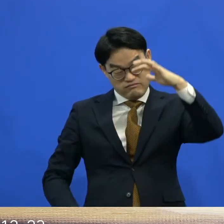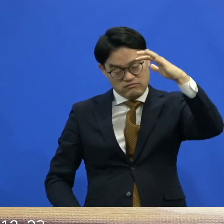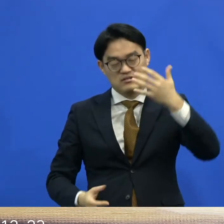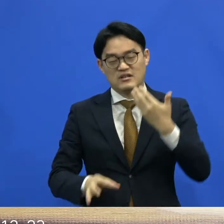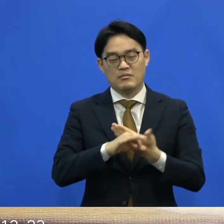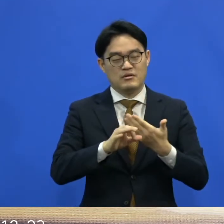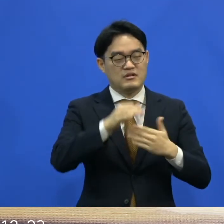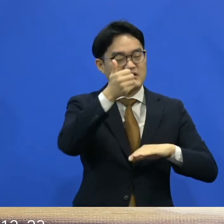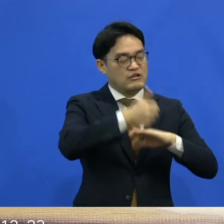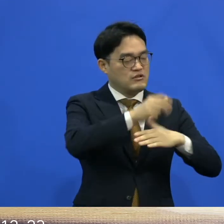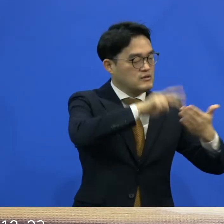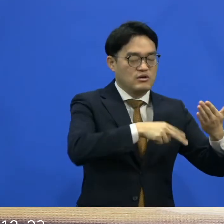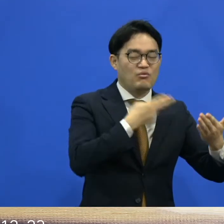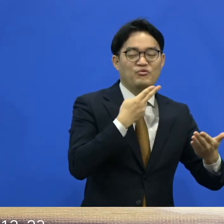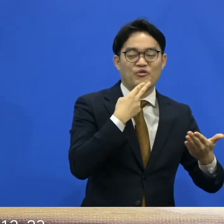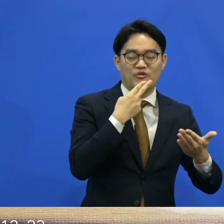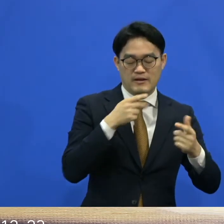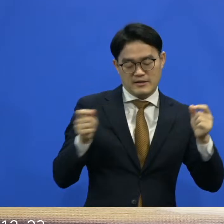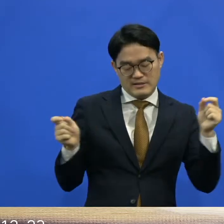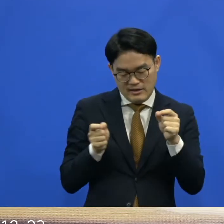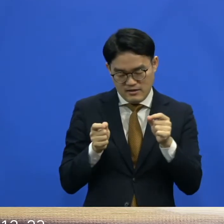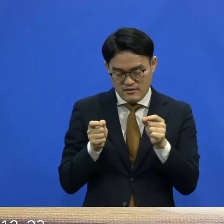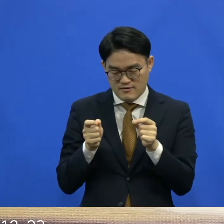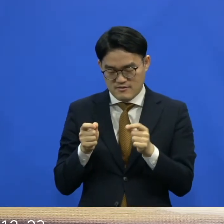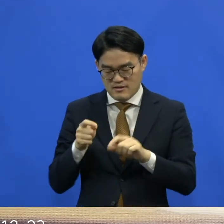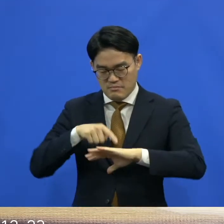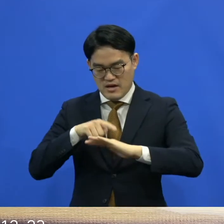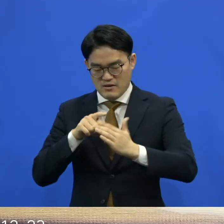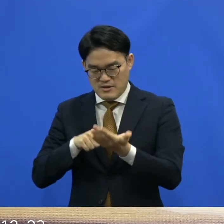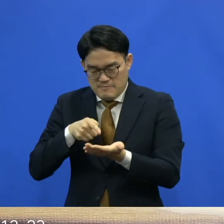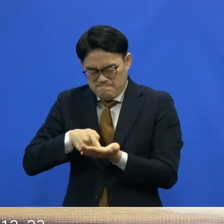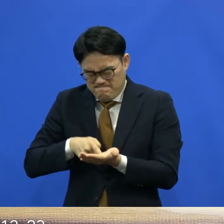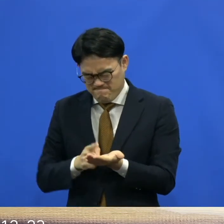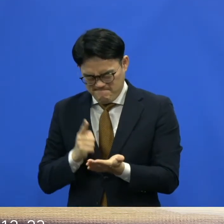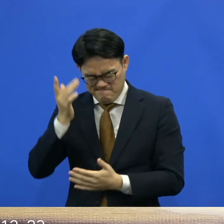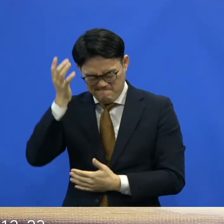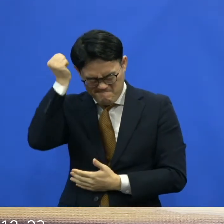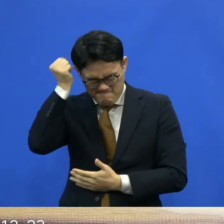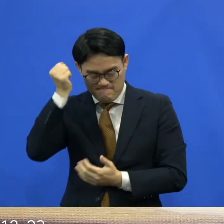쫙 요약이 돼가지고 내 신비에 새기시면